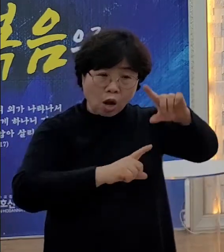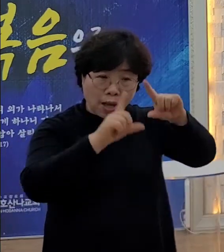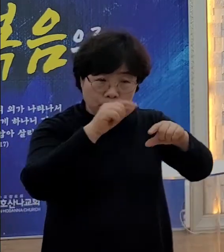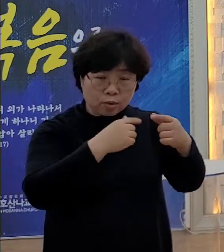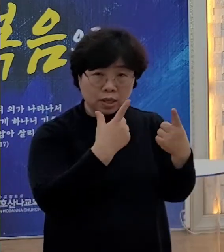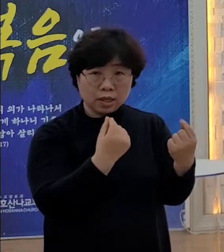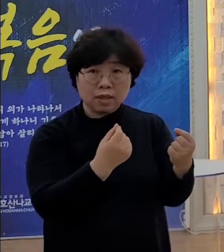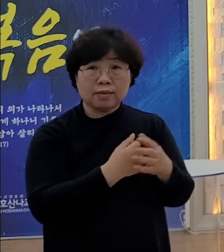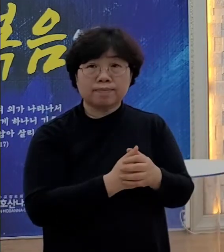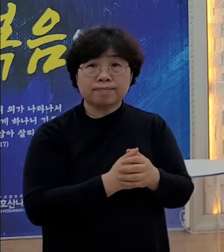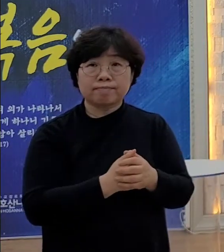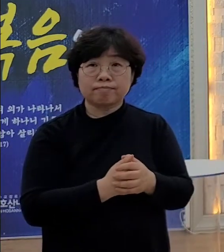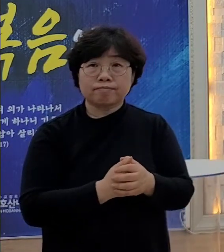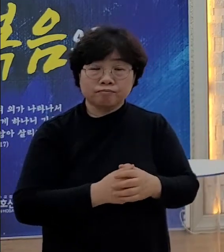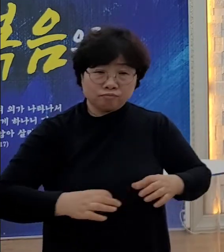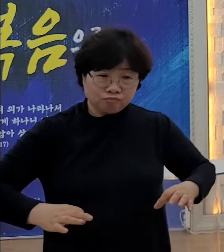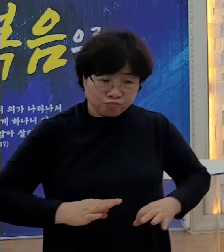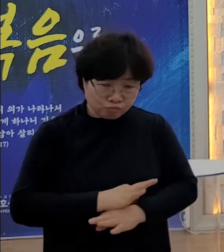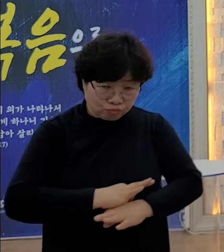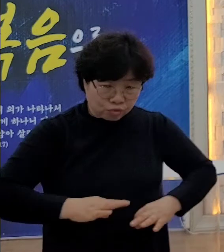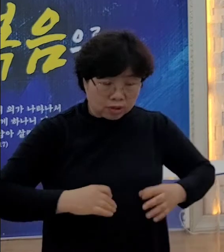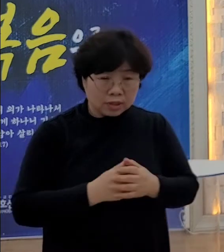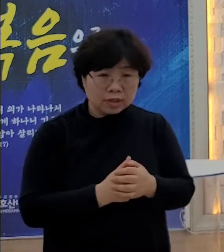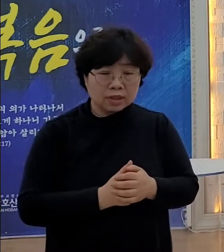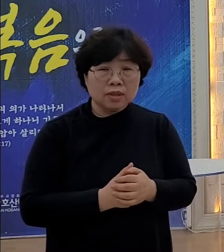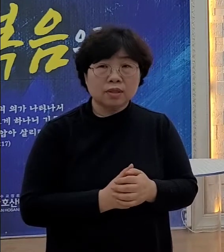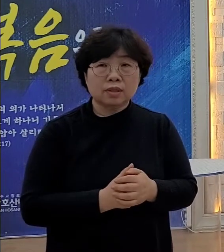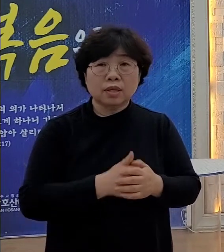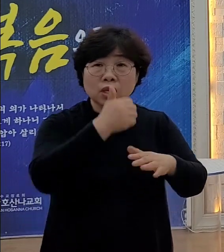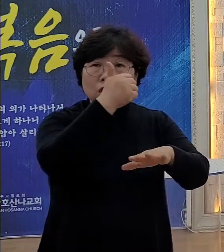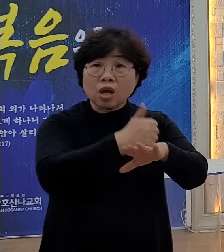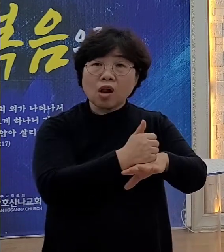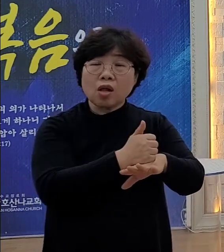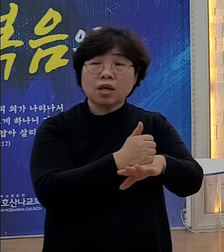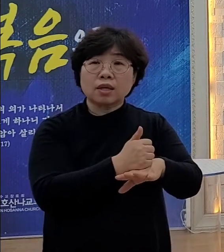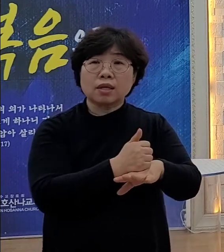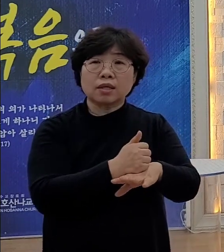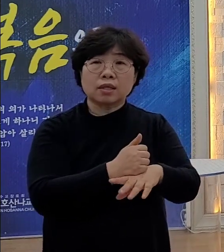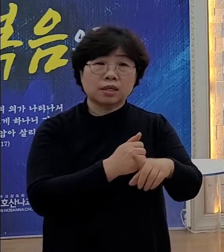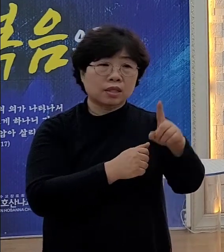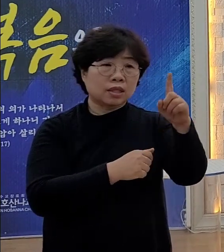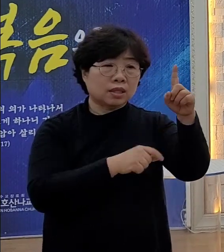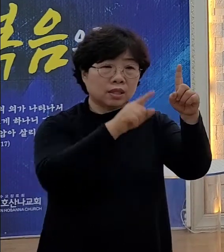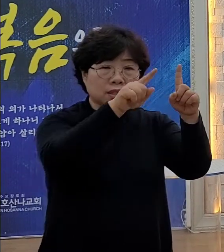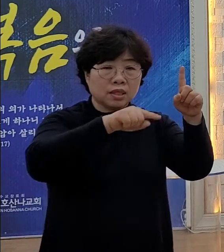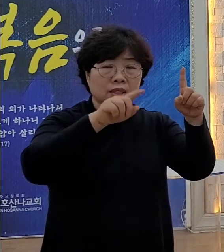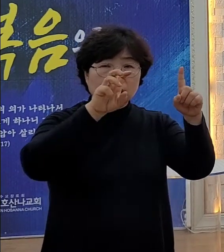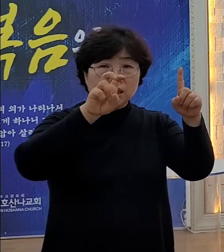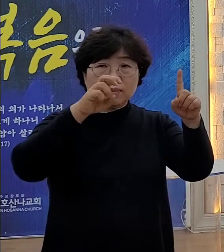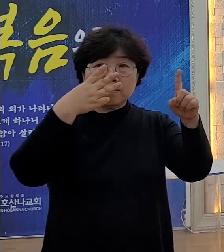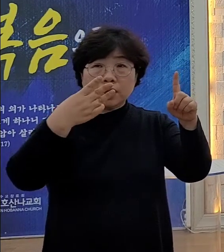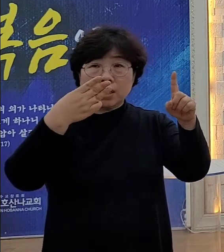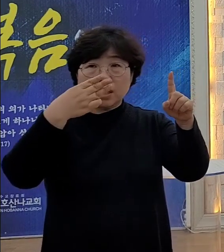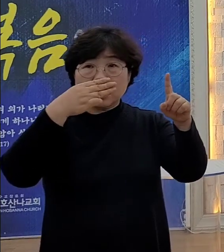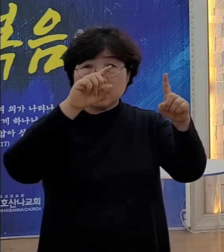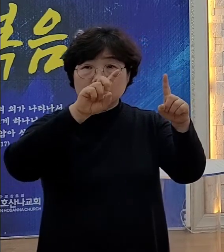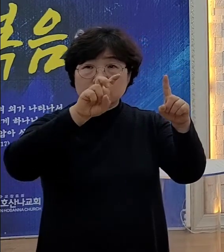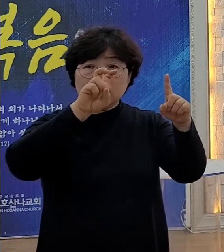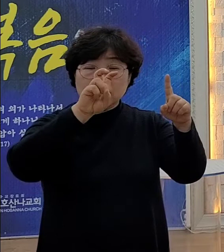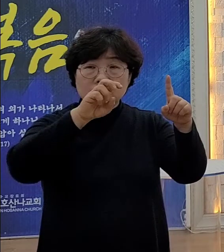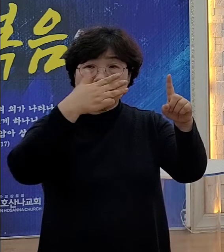했잖아요. 불경건의 그 결과가 이런 31절까지 나오는 이런 모습들이다. 이게